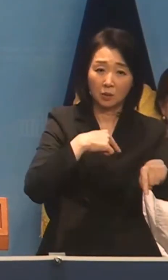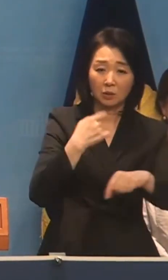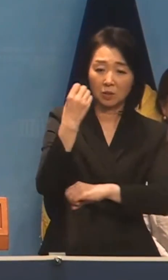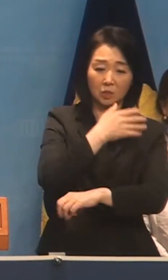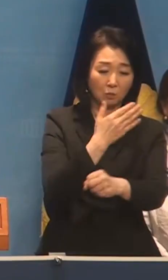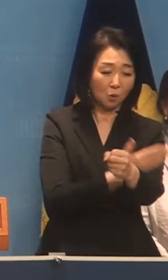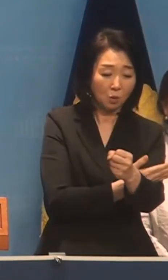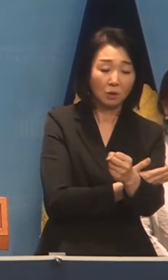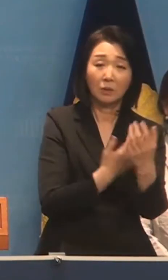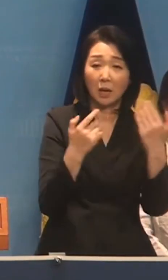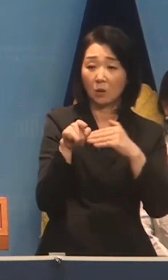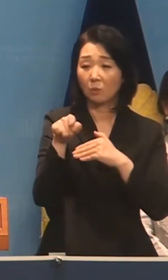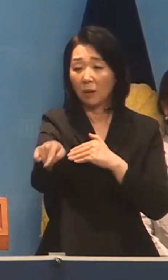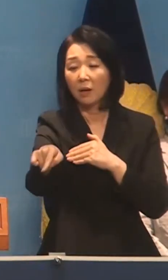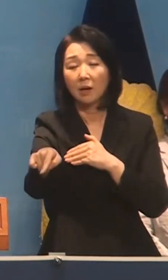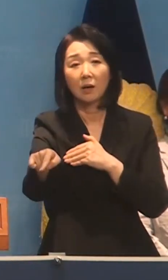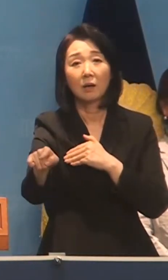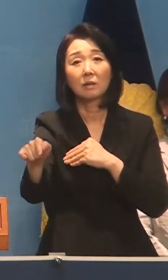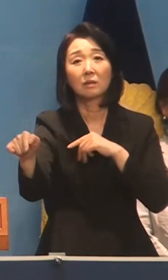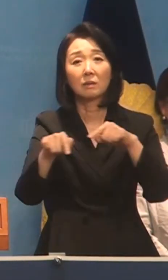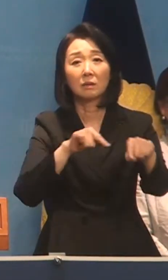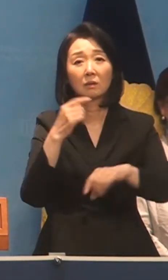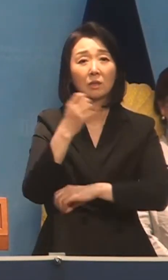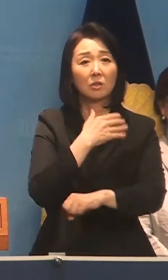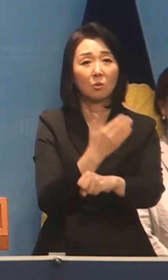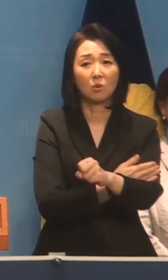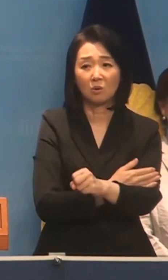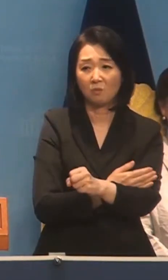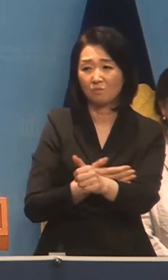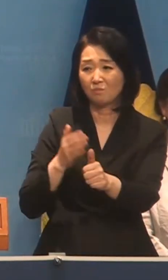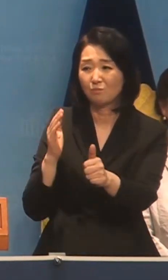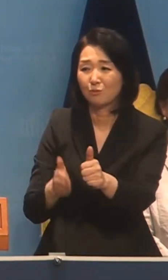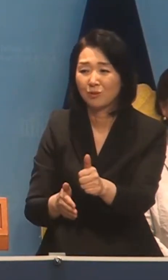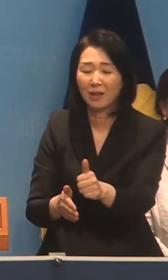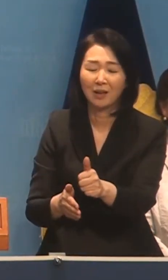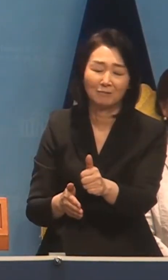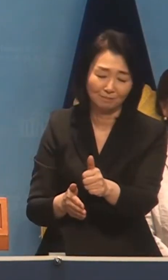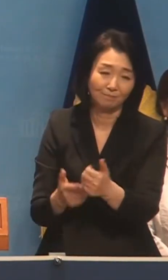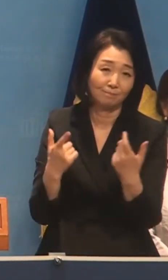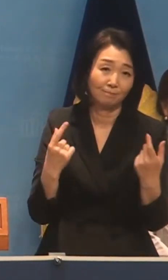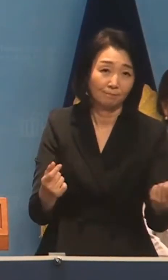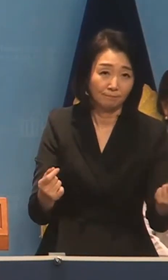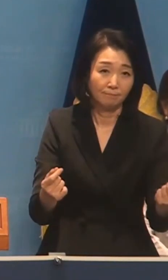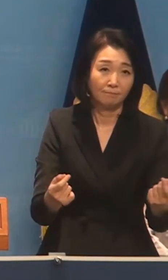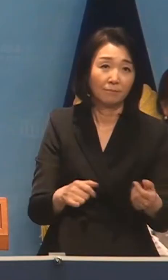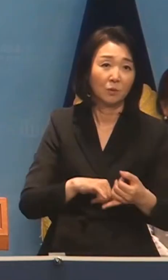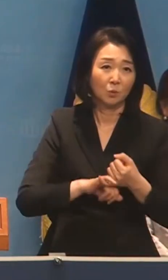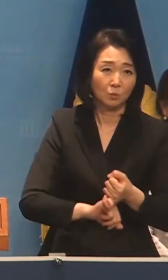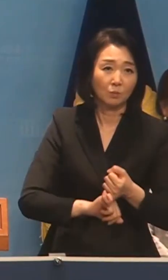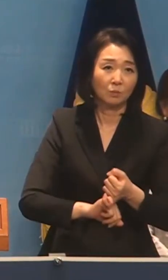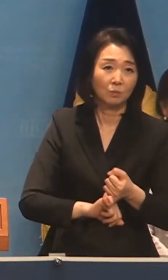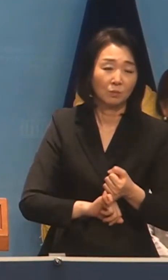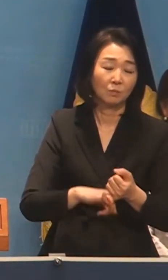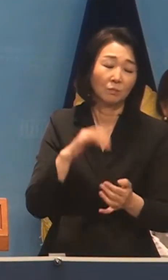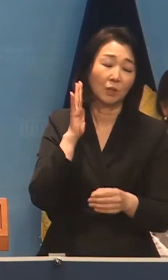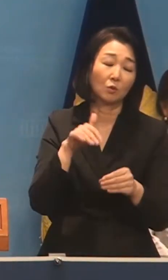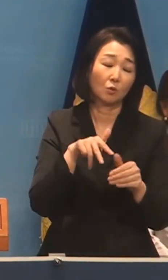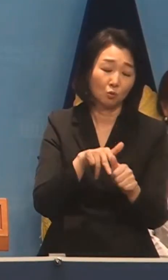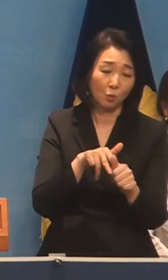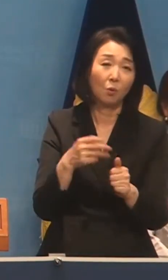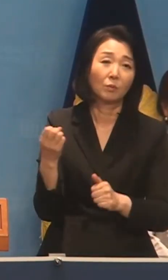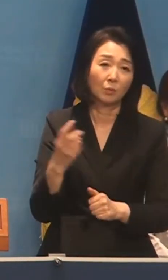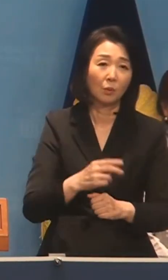그것도 학교 밖에서의 정치 기본권을 요구하는 것은 너무나 정당하기 때문에 반드시